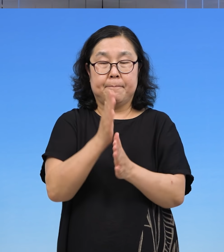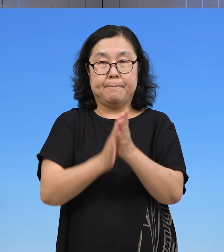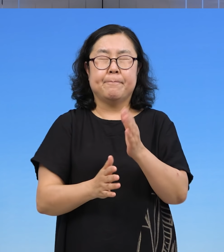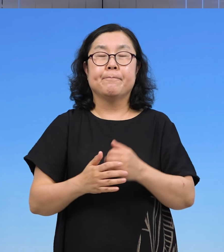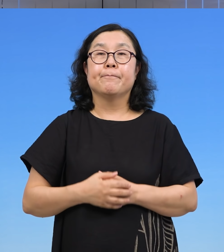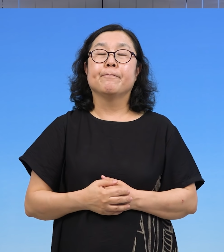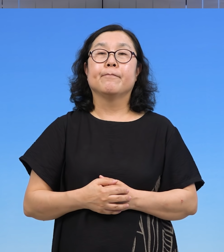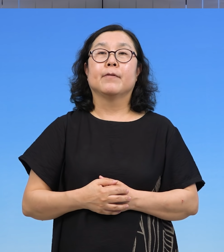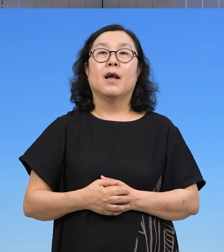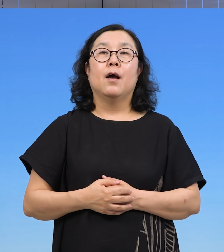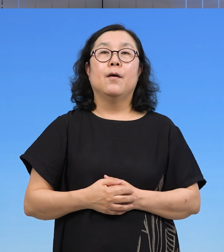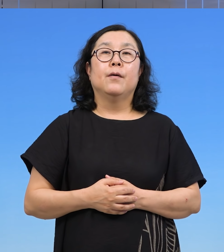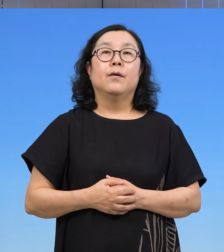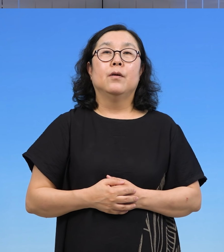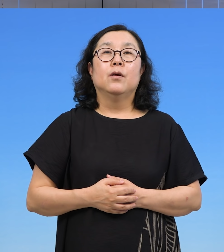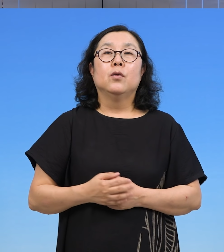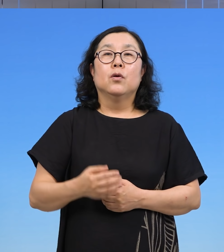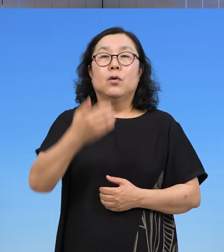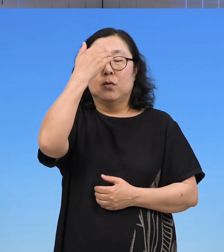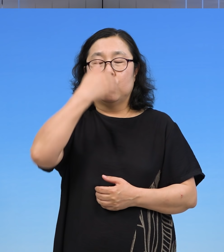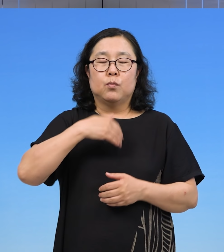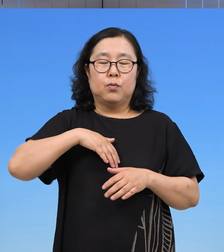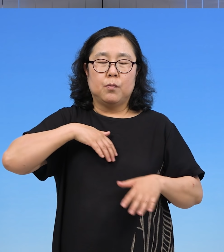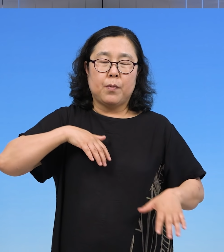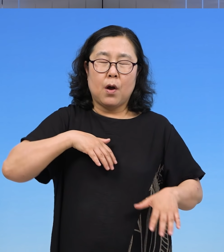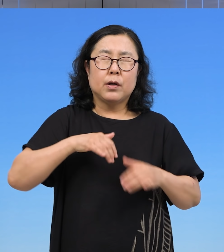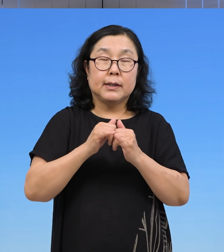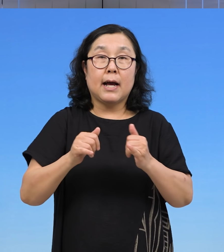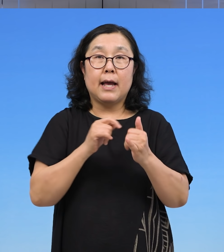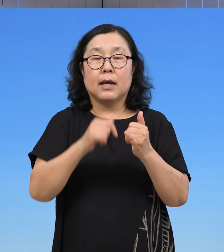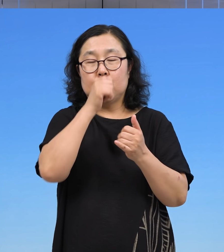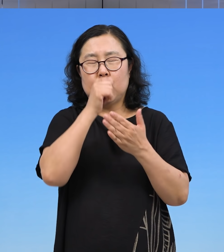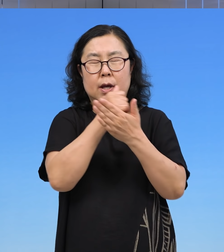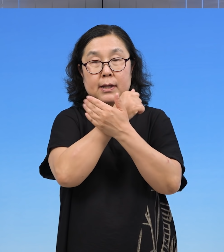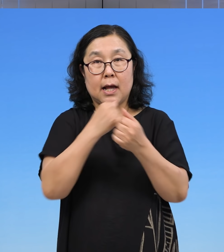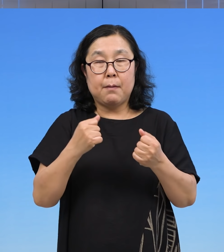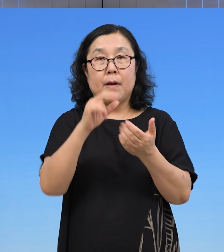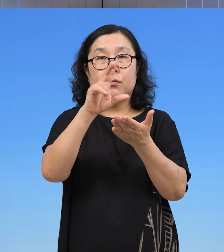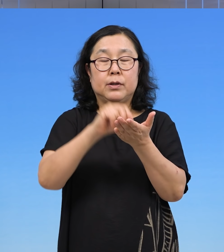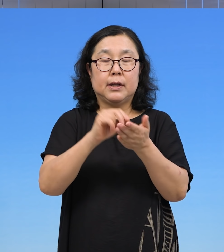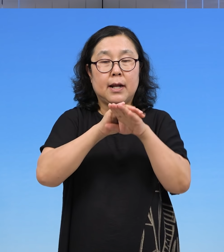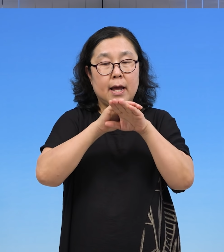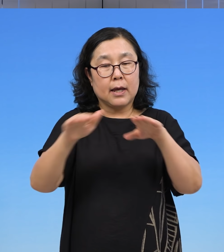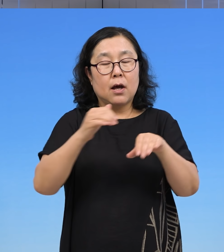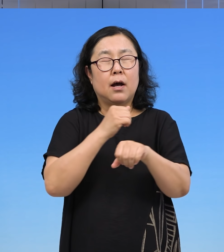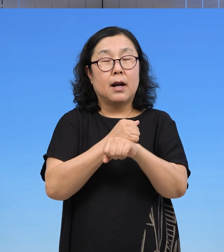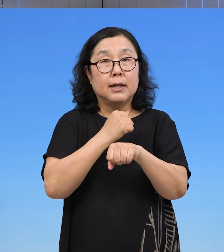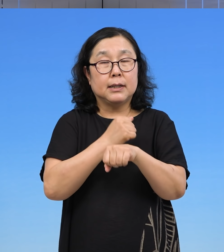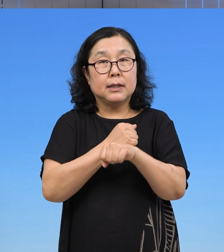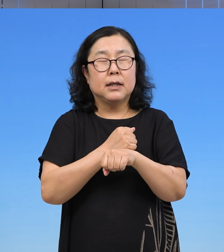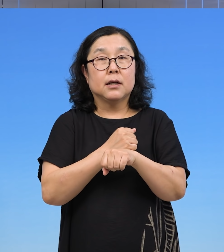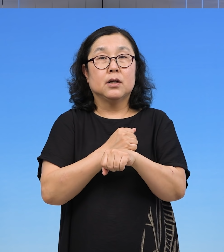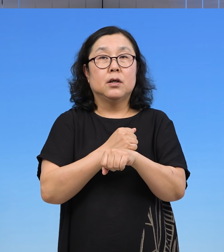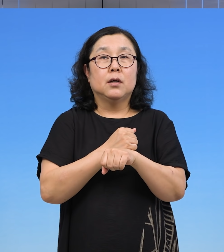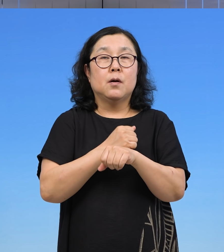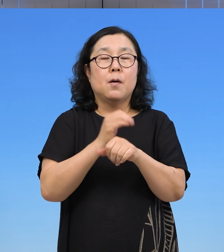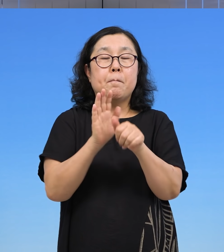그런가 하면 저는 그 중풍병자에게 죄사함의 문제를 선포하신 그 주님의 배려가